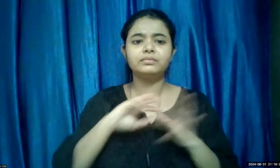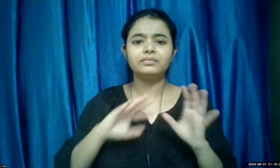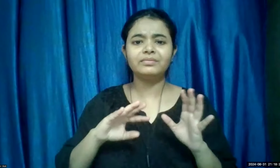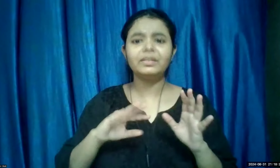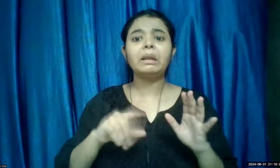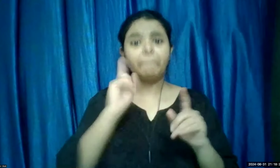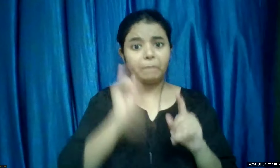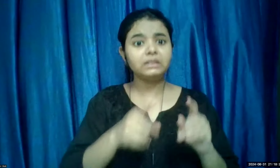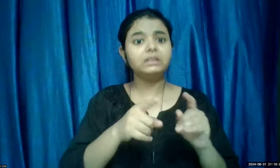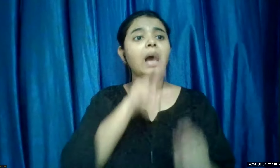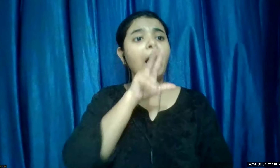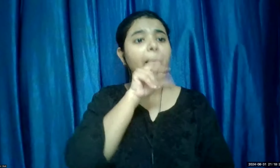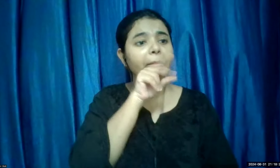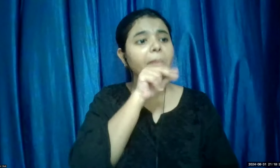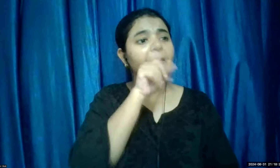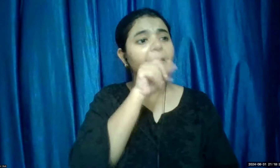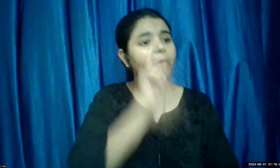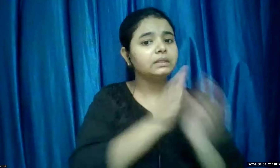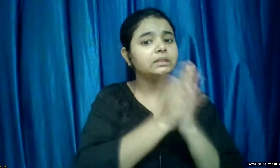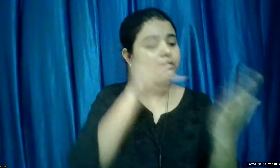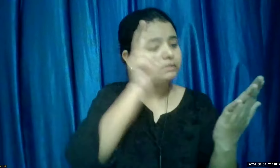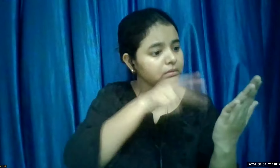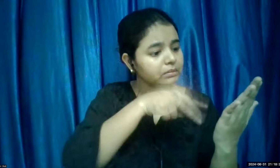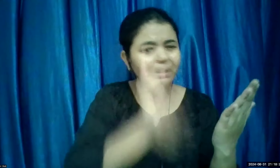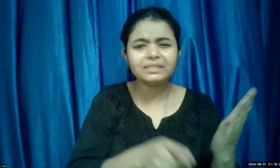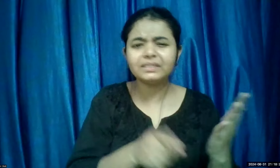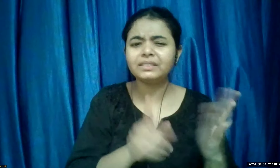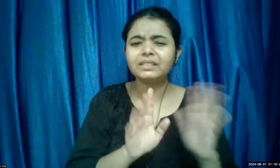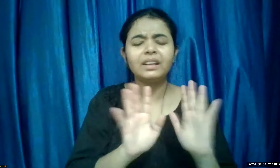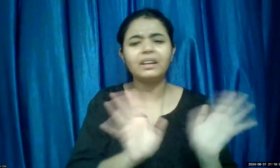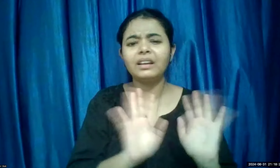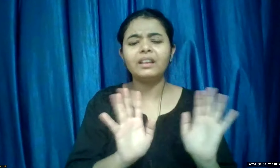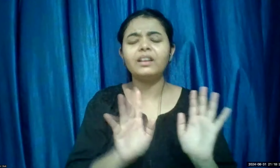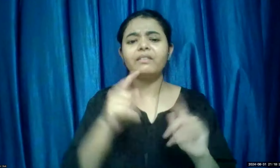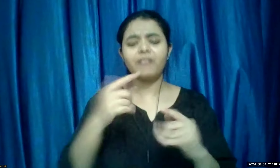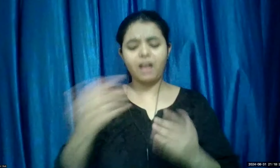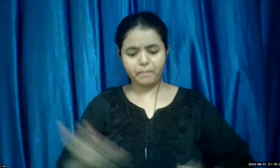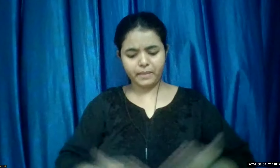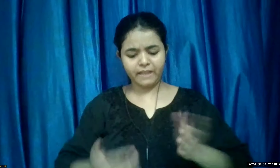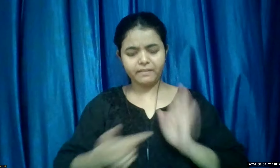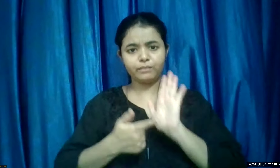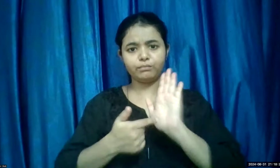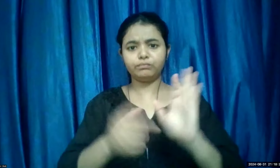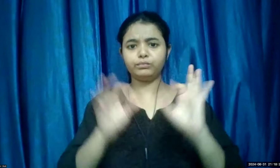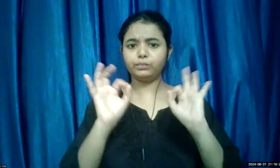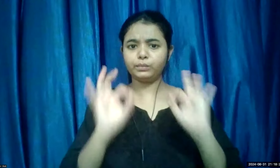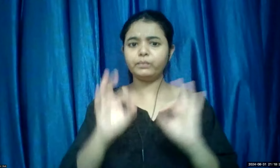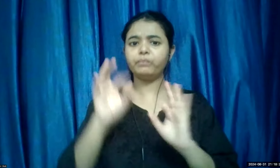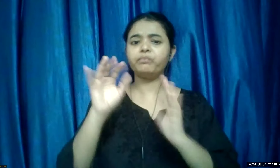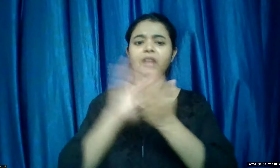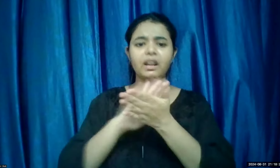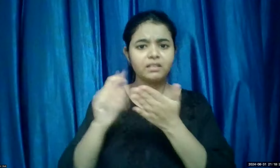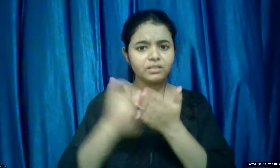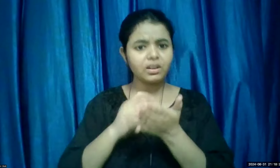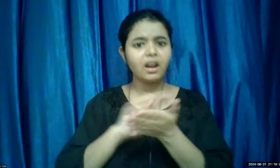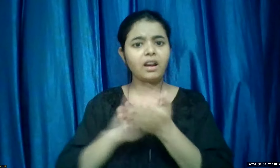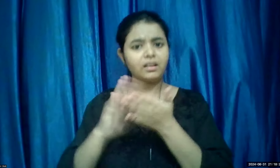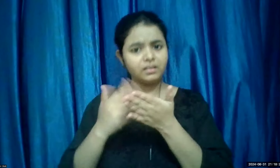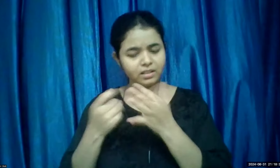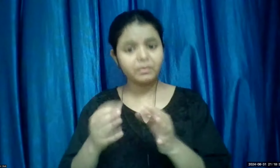ज्ञान की आवश्यकता कुछ नहीं पड़ेगी, आप अच्छा भाव बना के रखें, सदैव भगवान के नाम का स्मरण करें, भगवान के भक्तों की सेवा